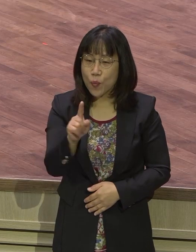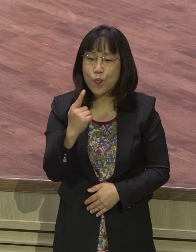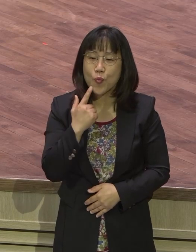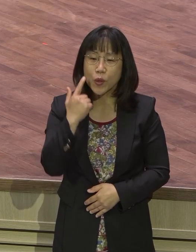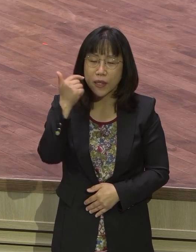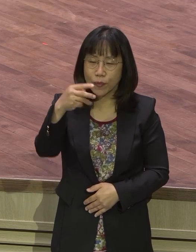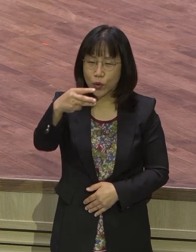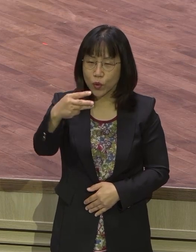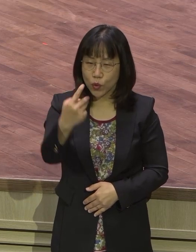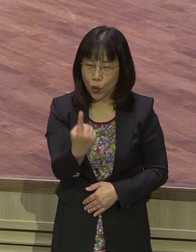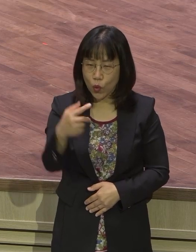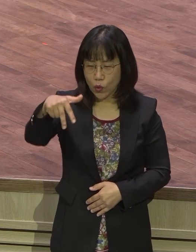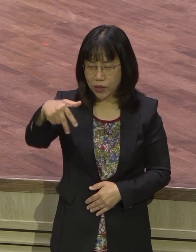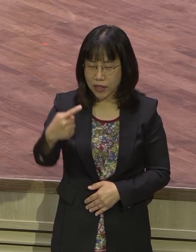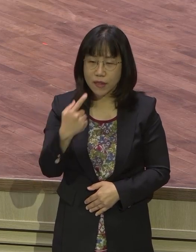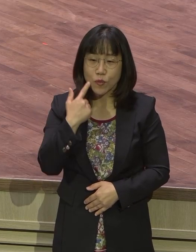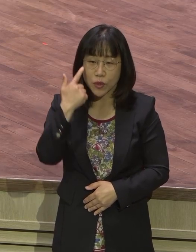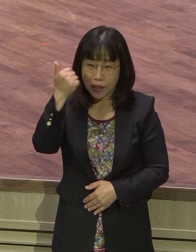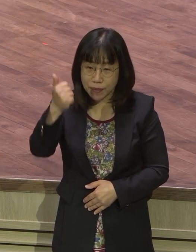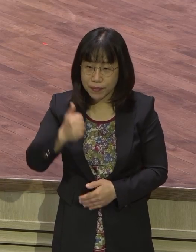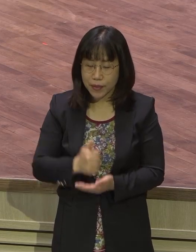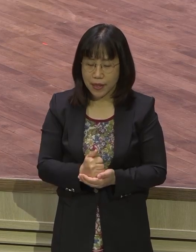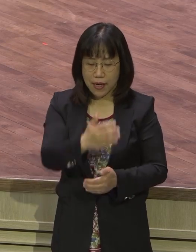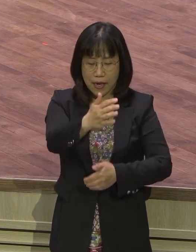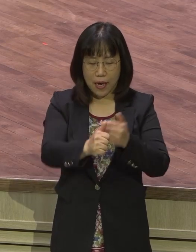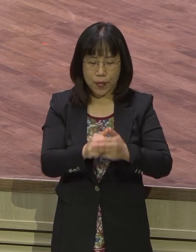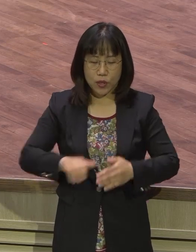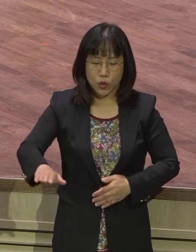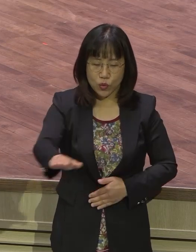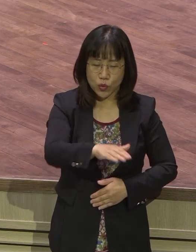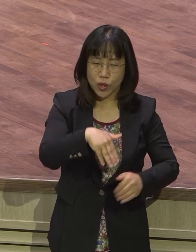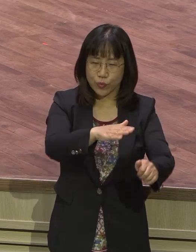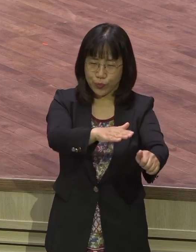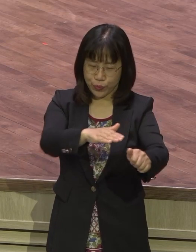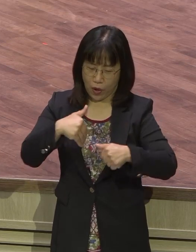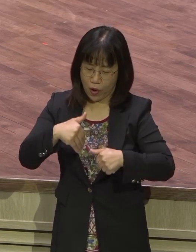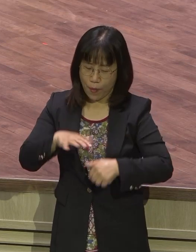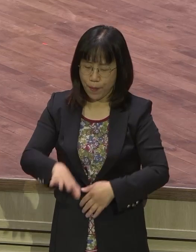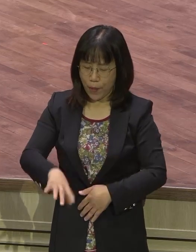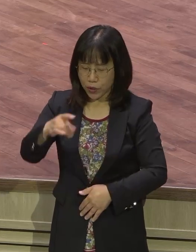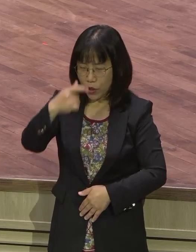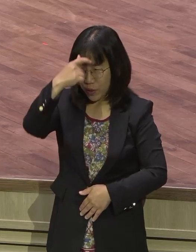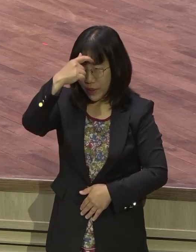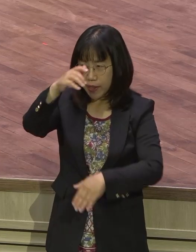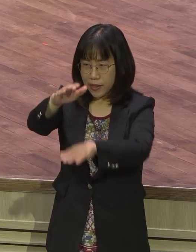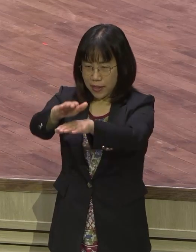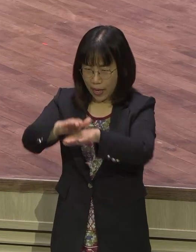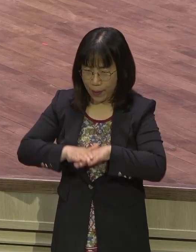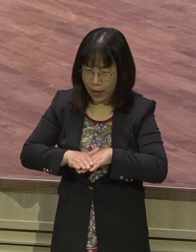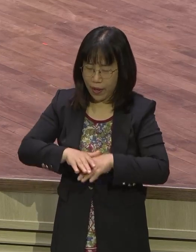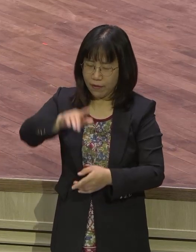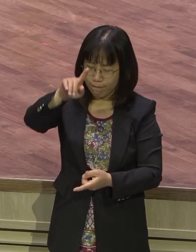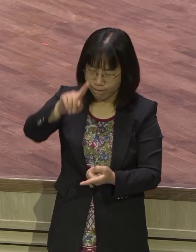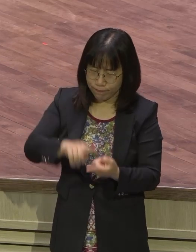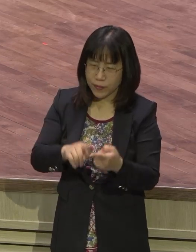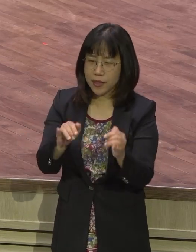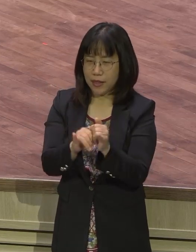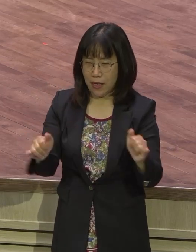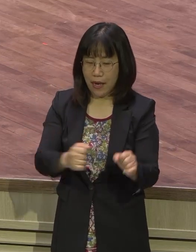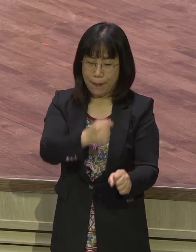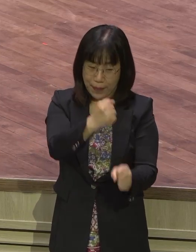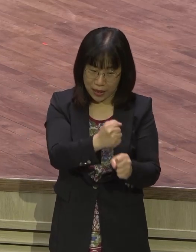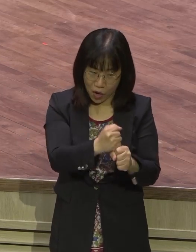하나님께서는 우리를 부르셔서 먼저 예배 자를 만드시고 그 후에 일하는 자로